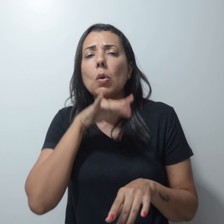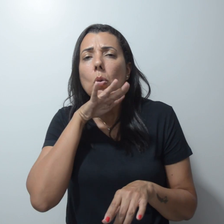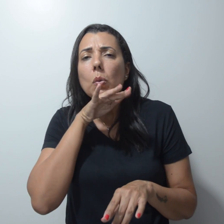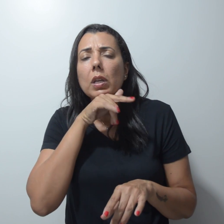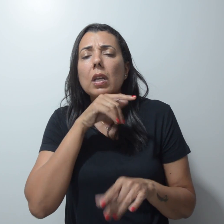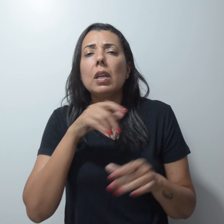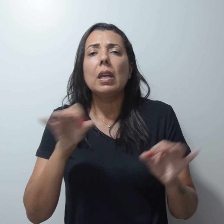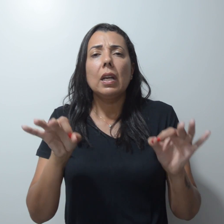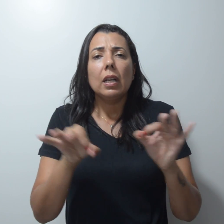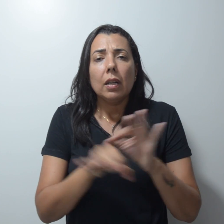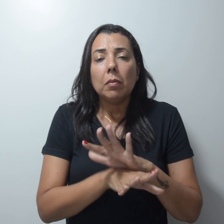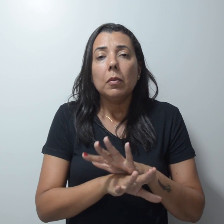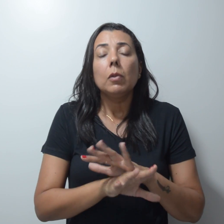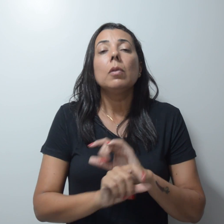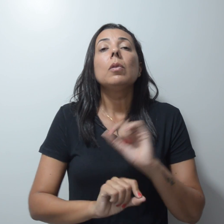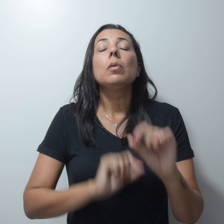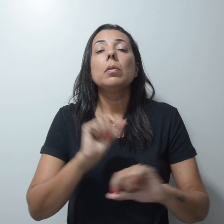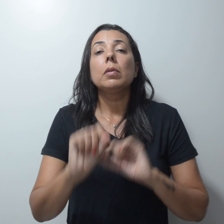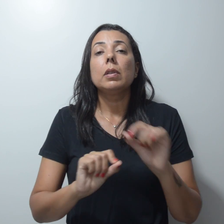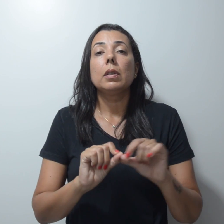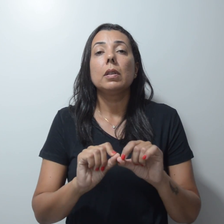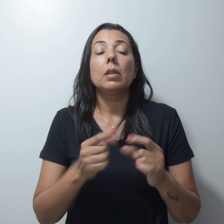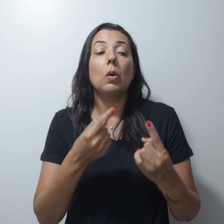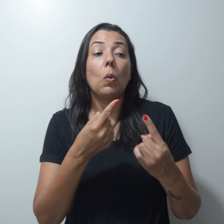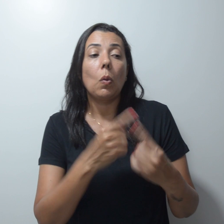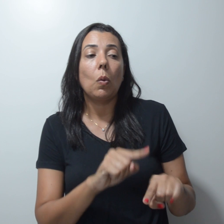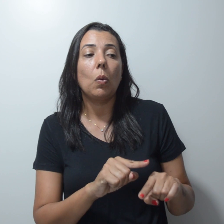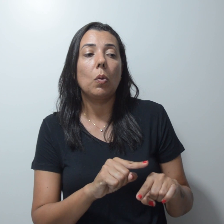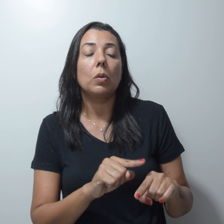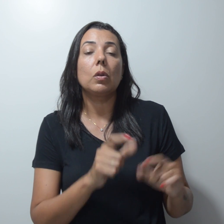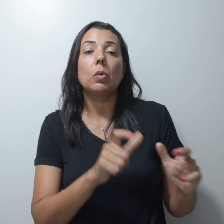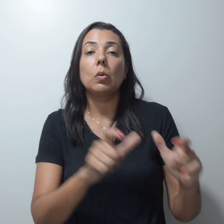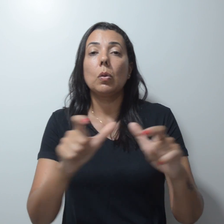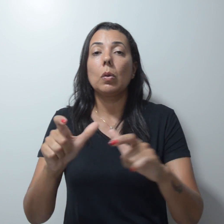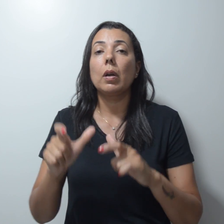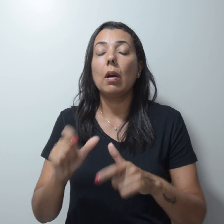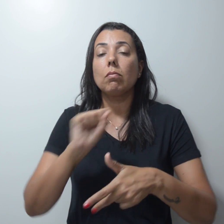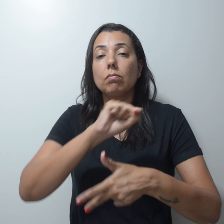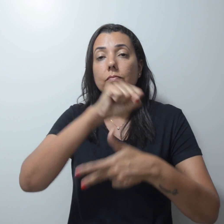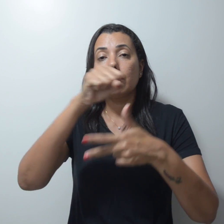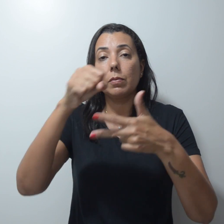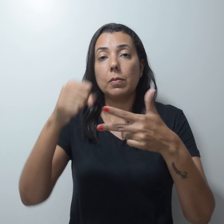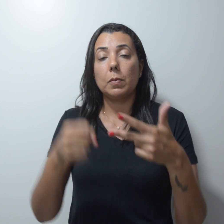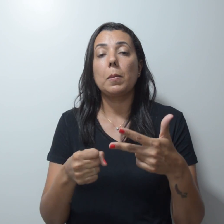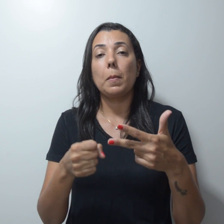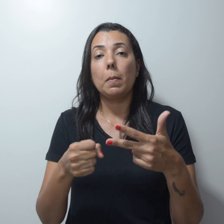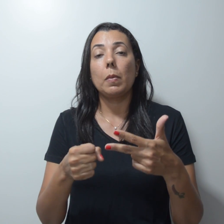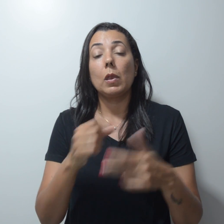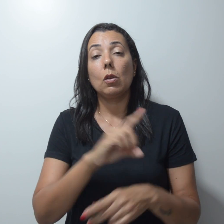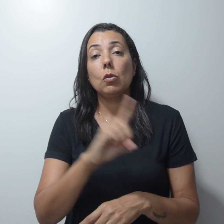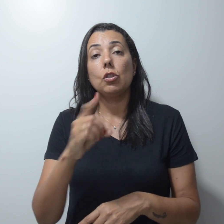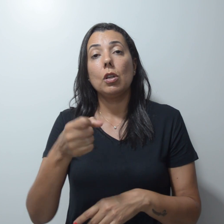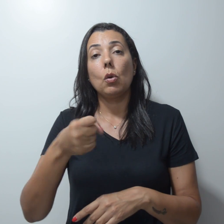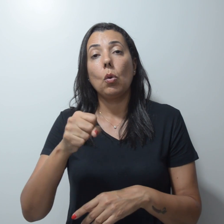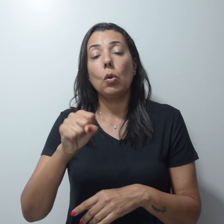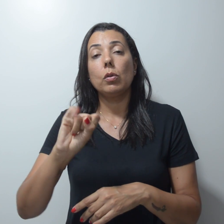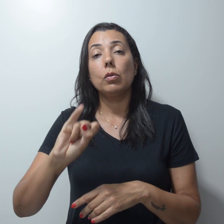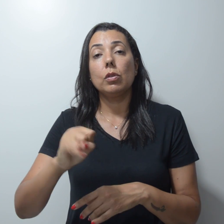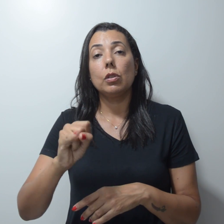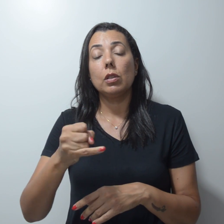destruição realizados contra as sedes dos 3 poderes da República no dia 8 de janeiro deste